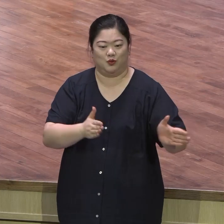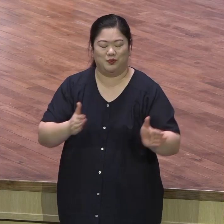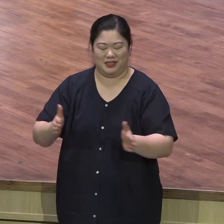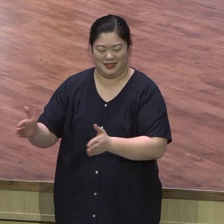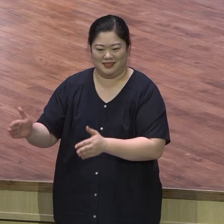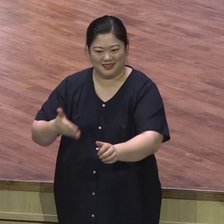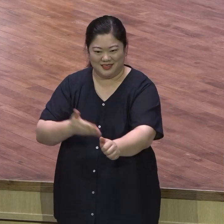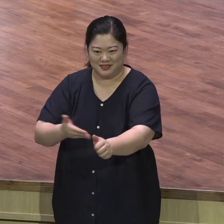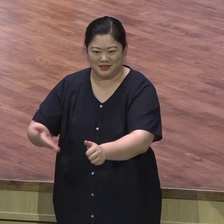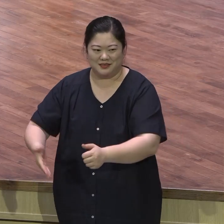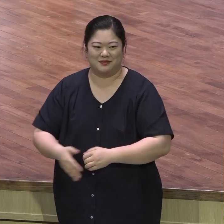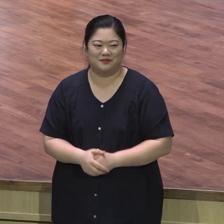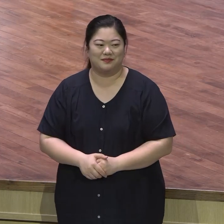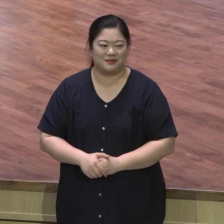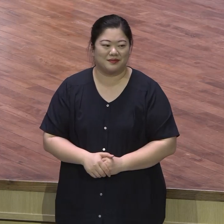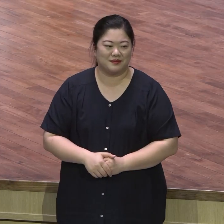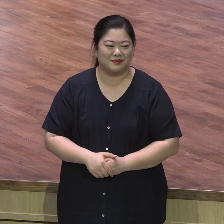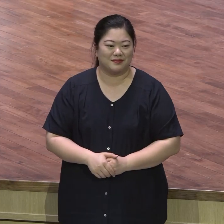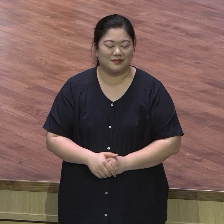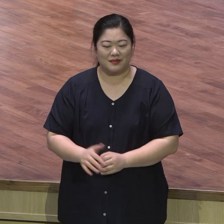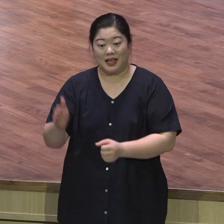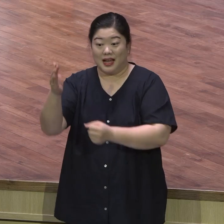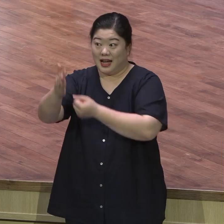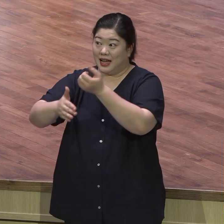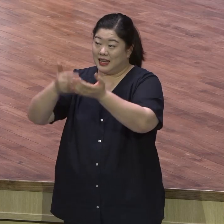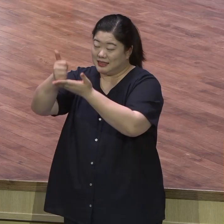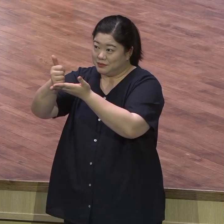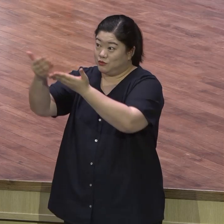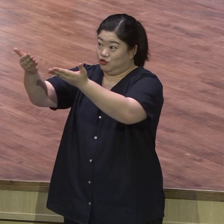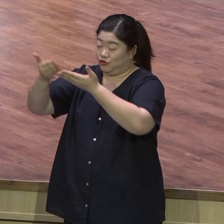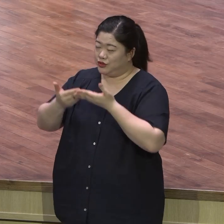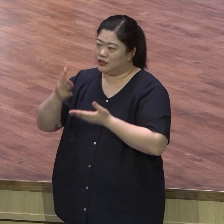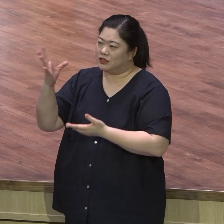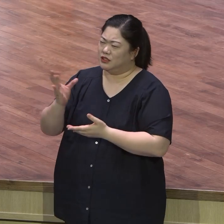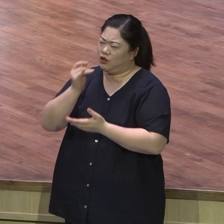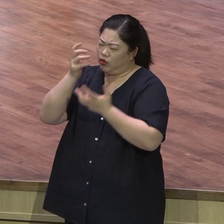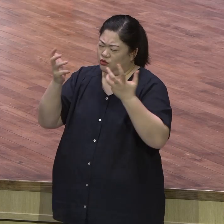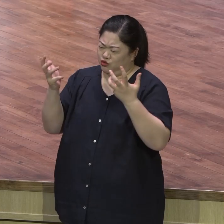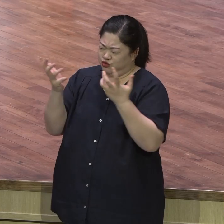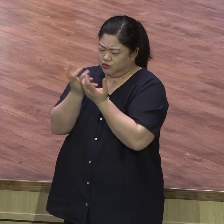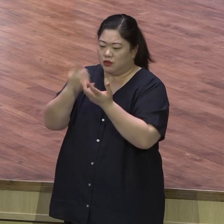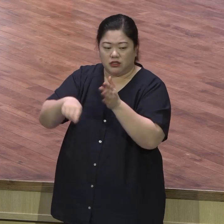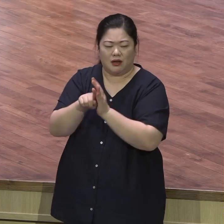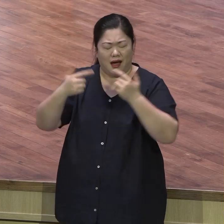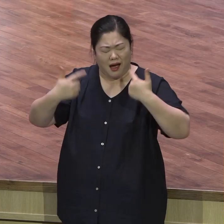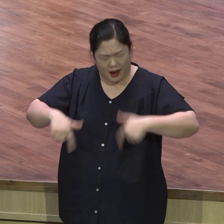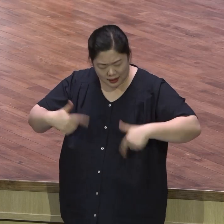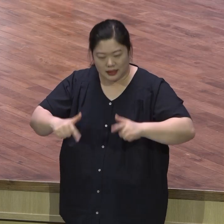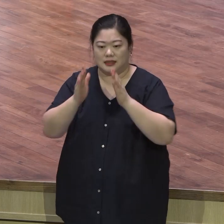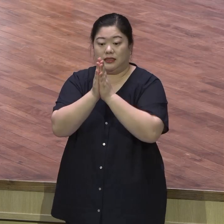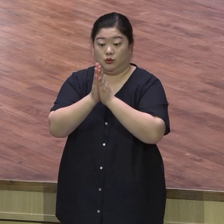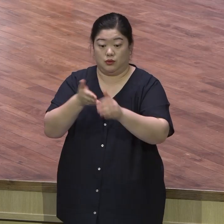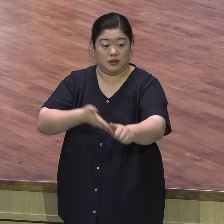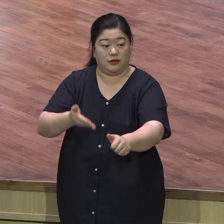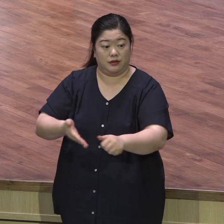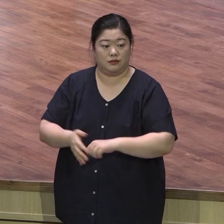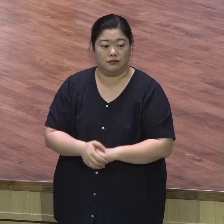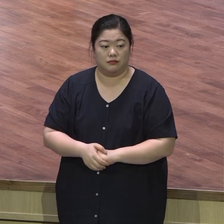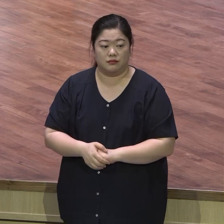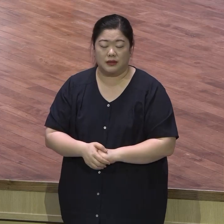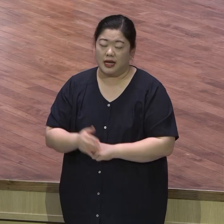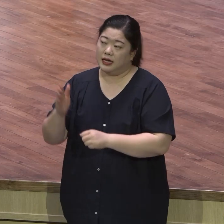성도들 지혜영이신 성령의 충만을 강구하시 바랍니다 성령이 지혜영이에요